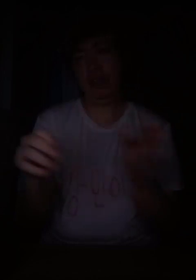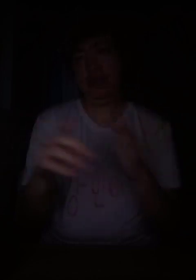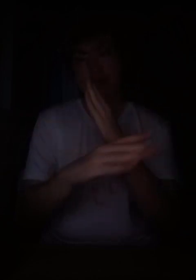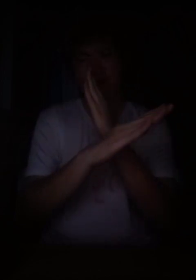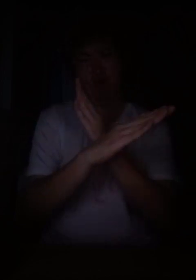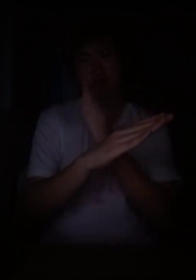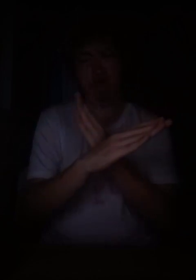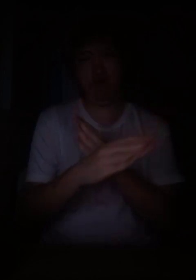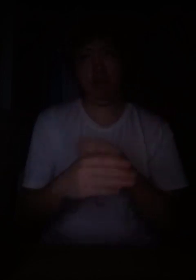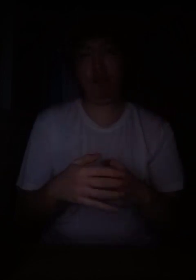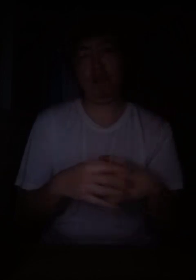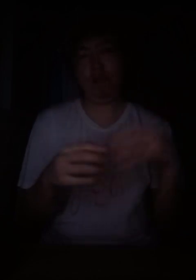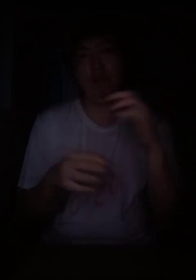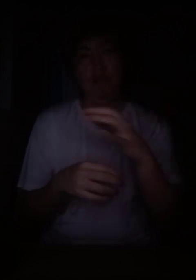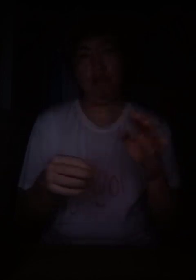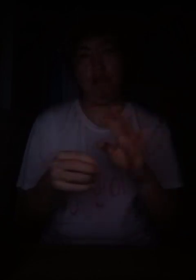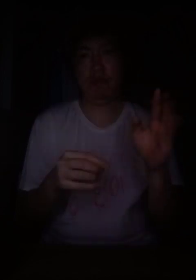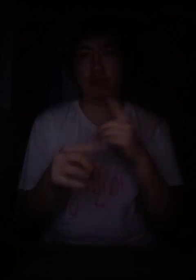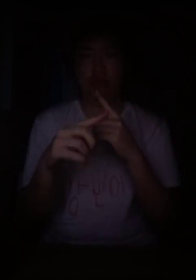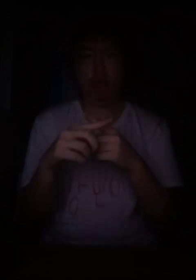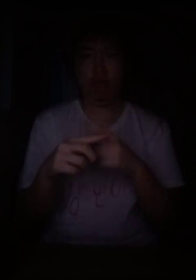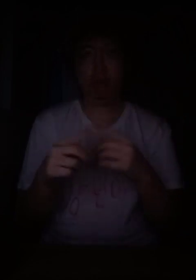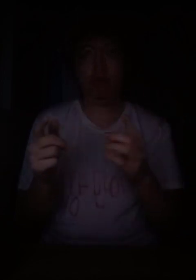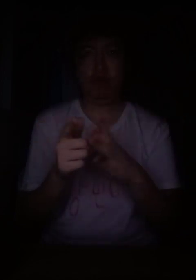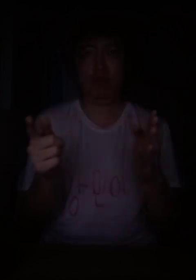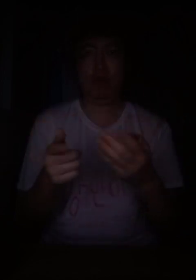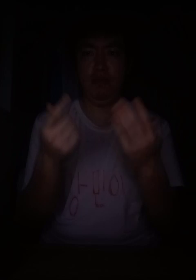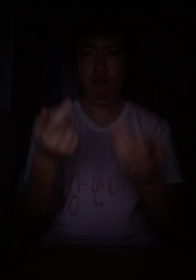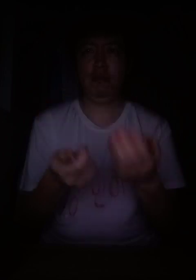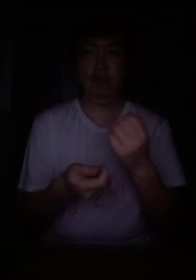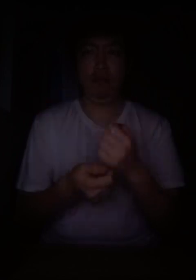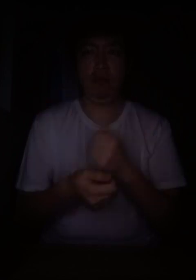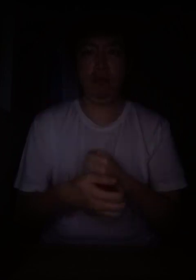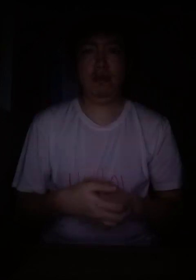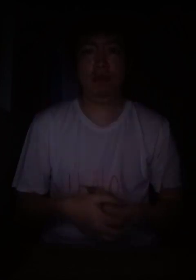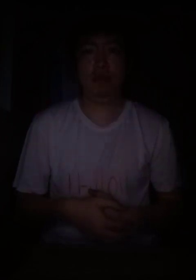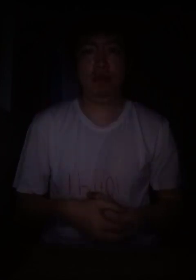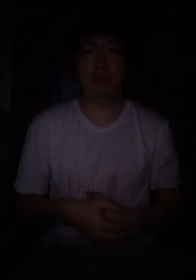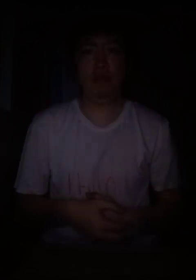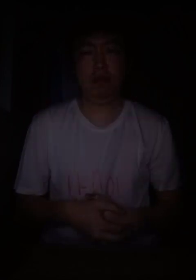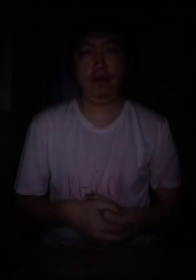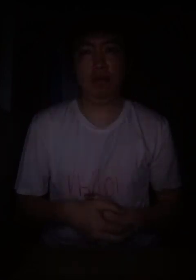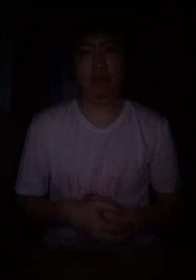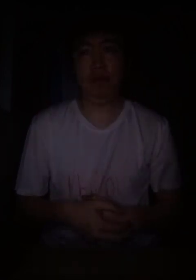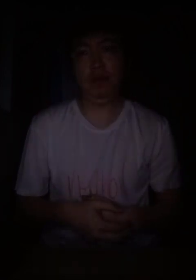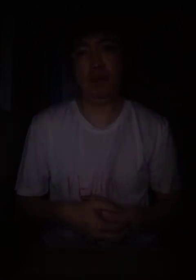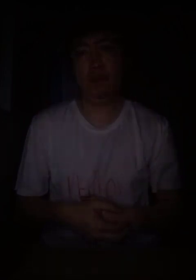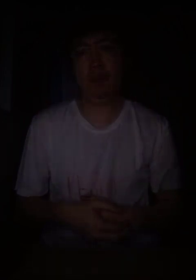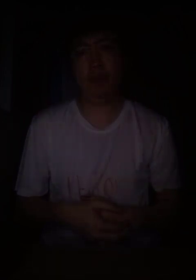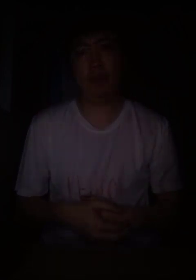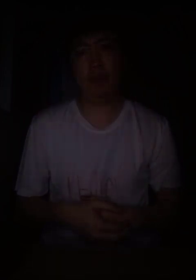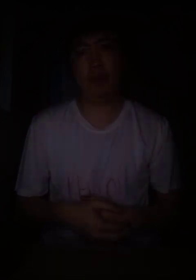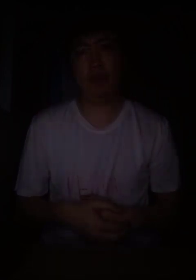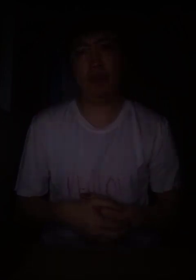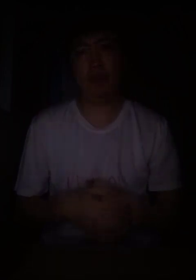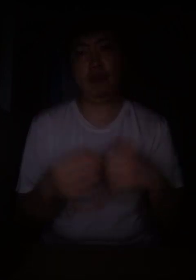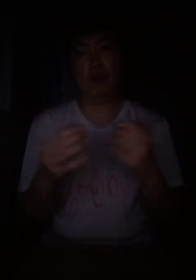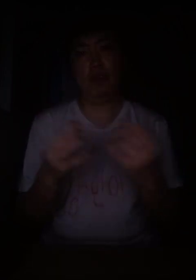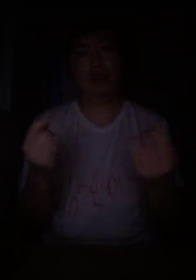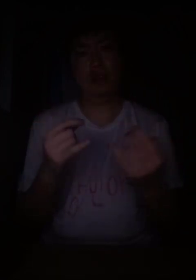말고 주차했다 해도 접근하지 않아야 한다고 전문가들은 지적합니다. MBC 뉴스 이동경. 어제 아침 6시 반